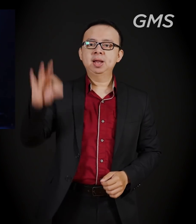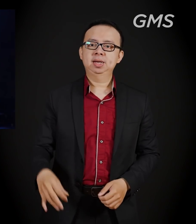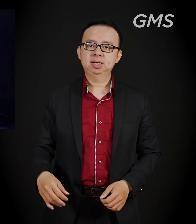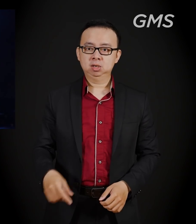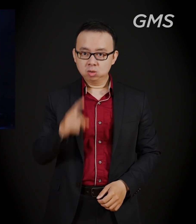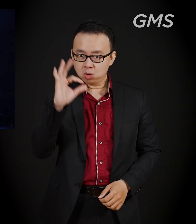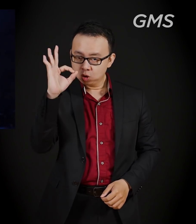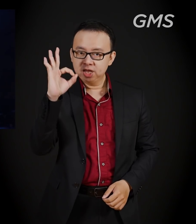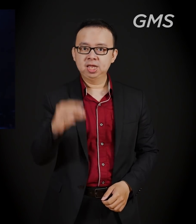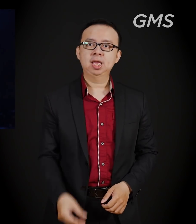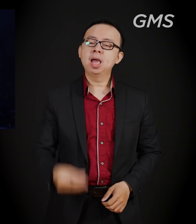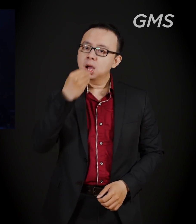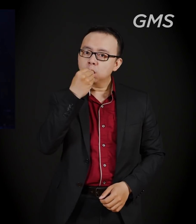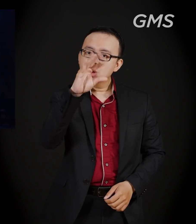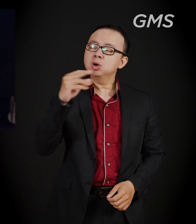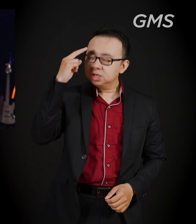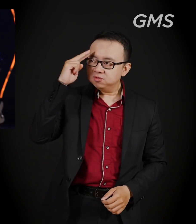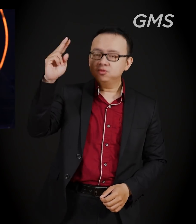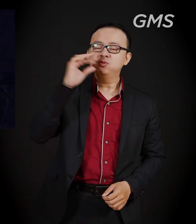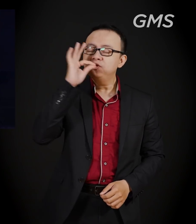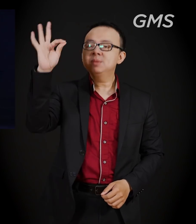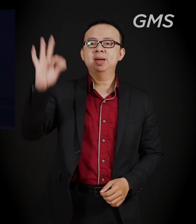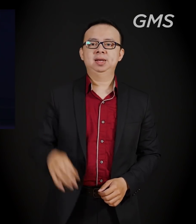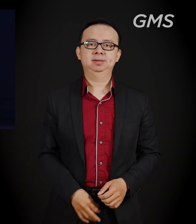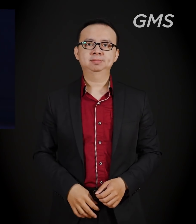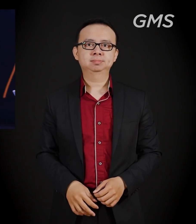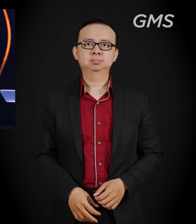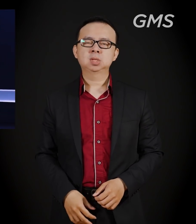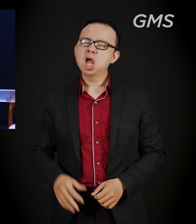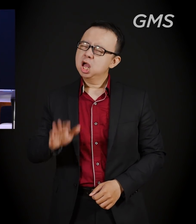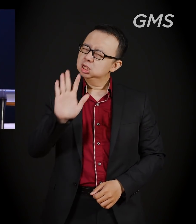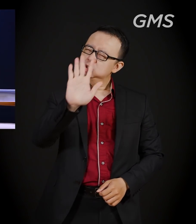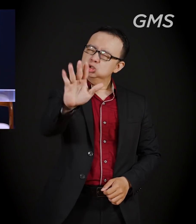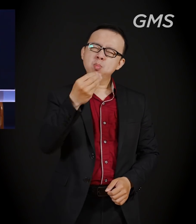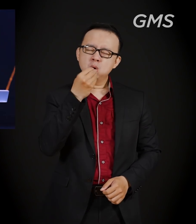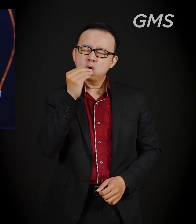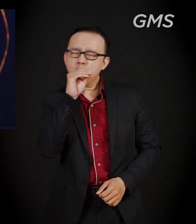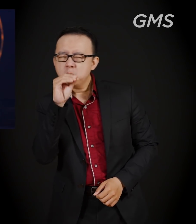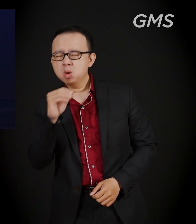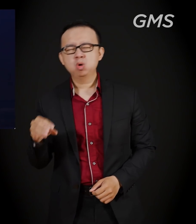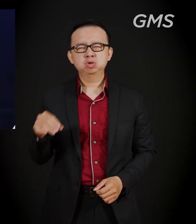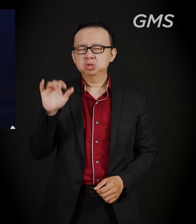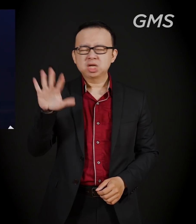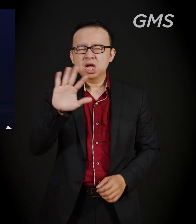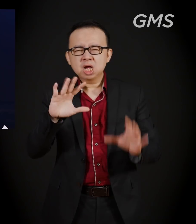Amin. Beritakan firman. Stop kegaduhan dalam gereja.